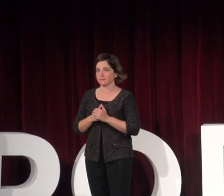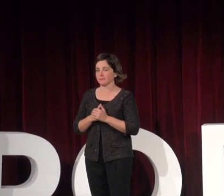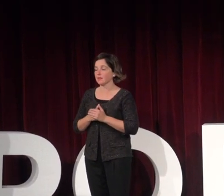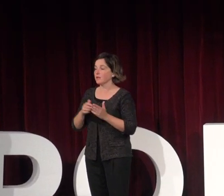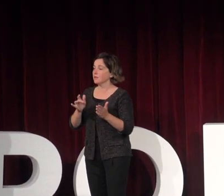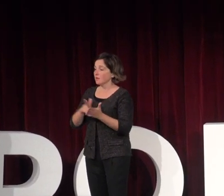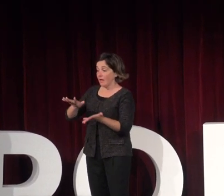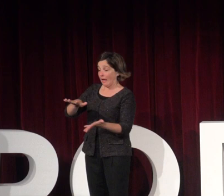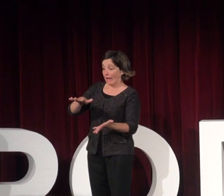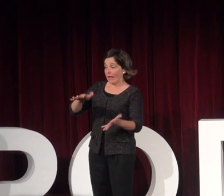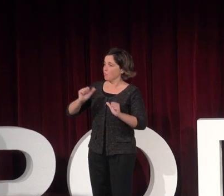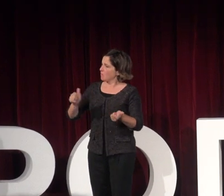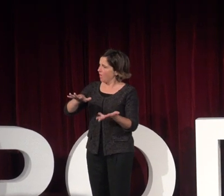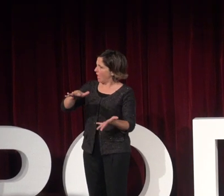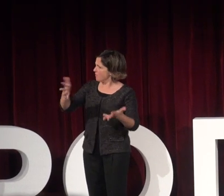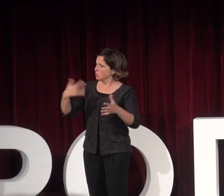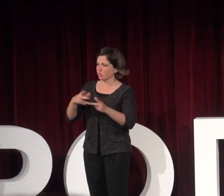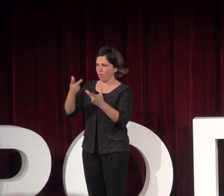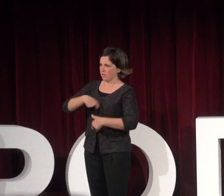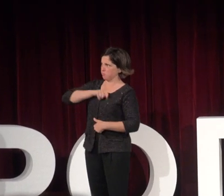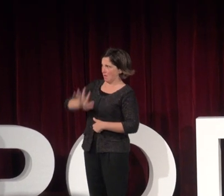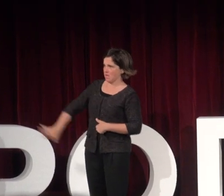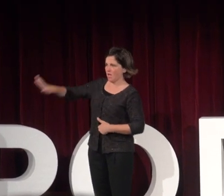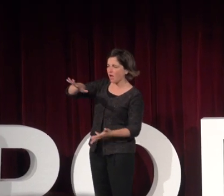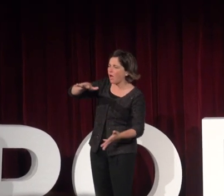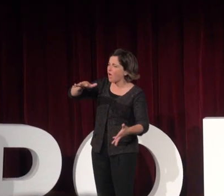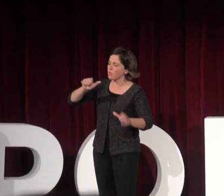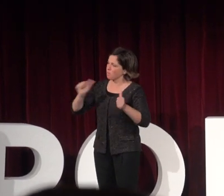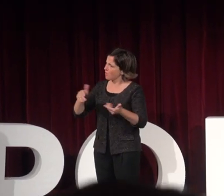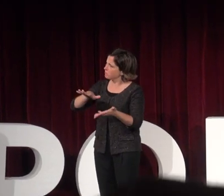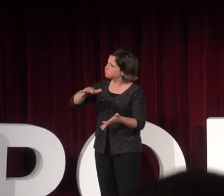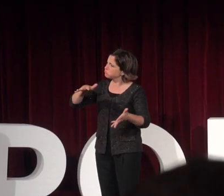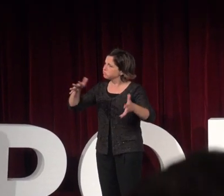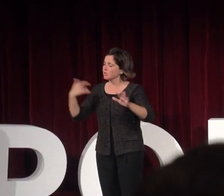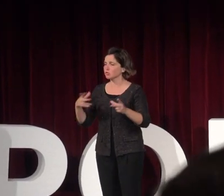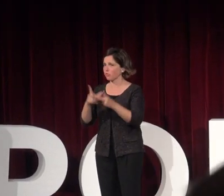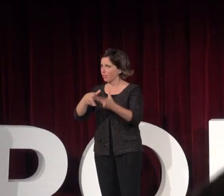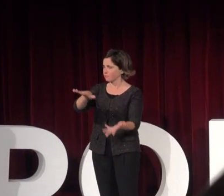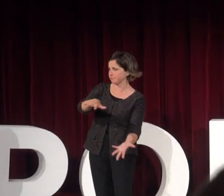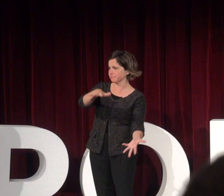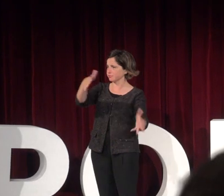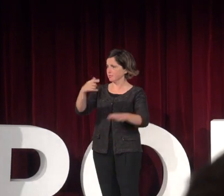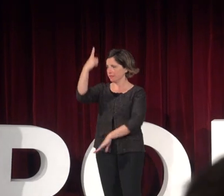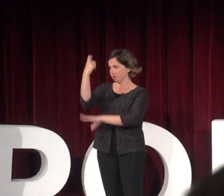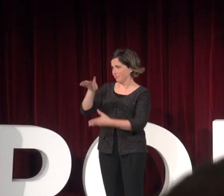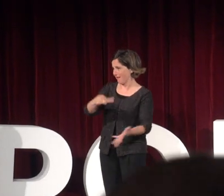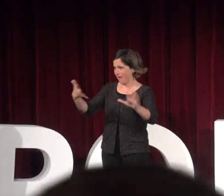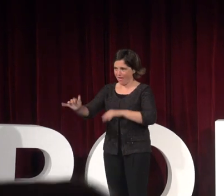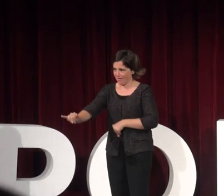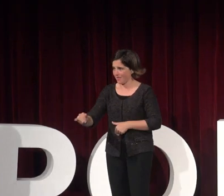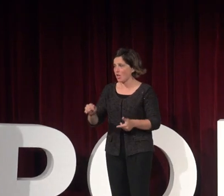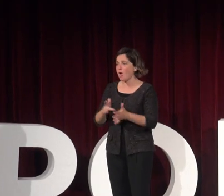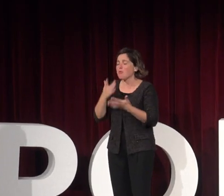Hay un cambio que se está produciendo ya en la sociedad española. La sociedad ha cambiado irremediablemente.